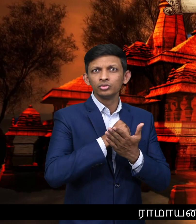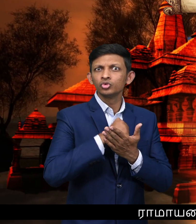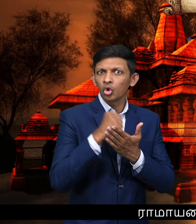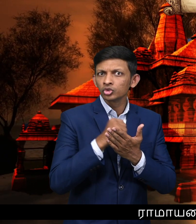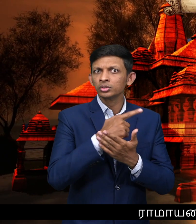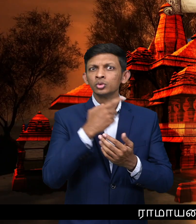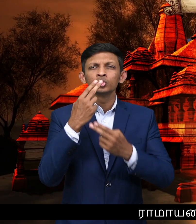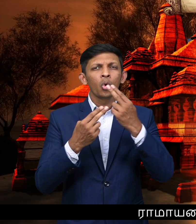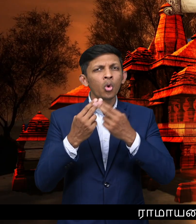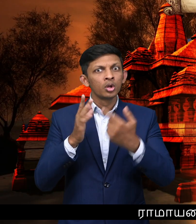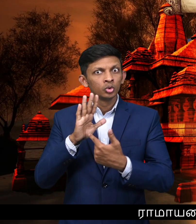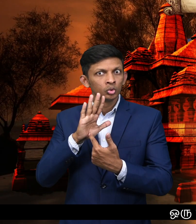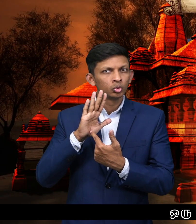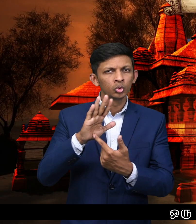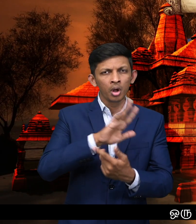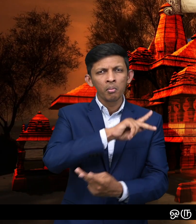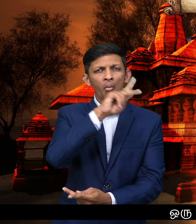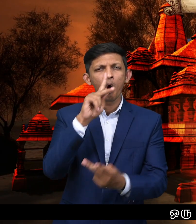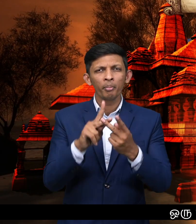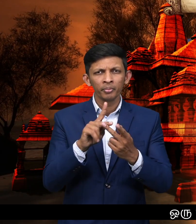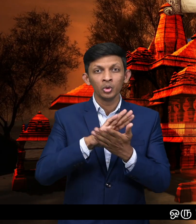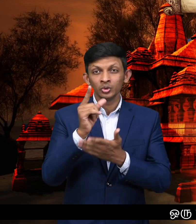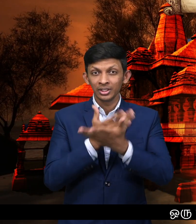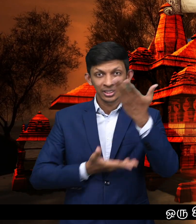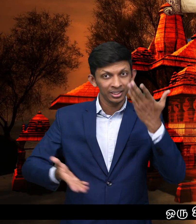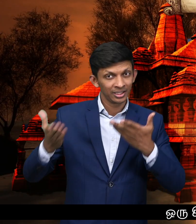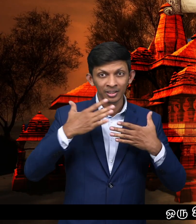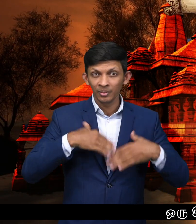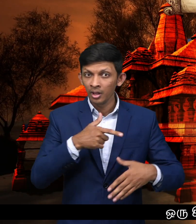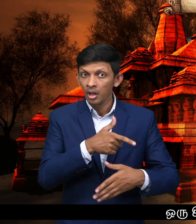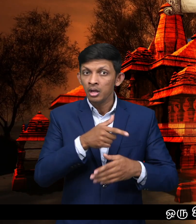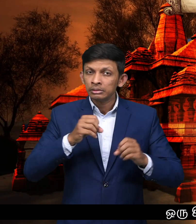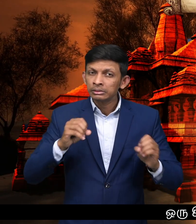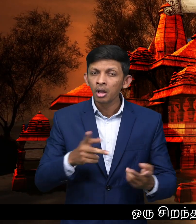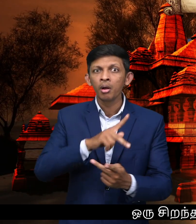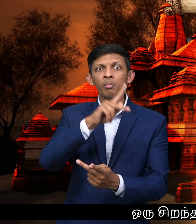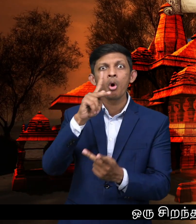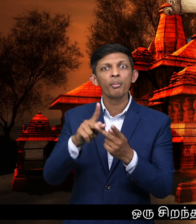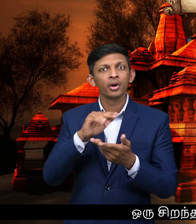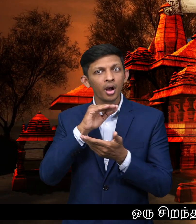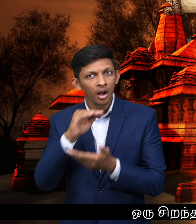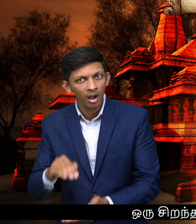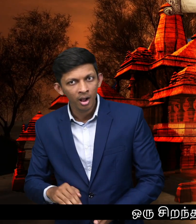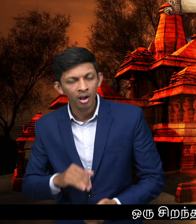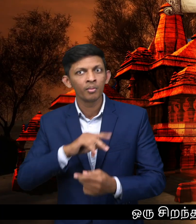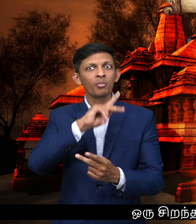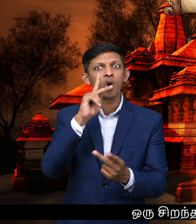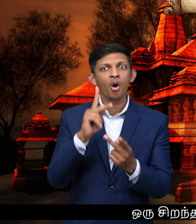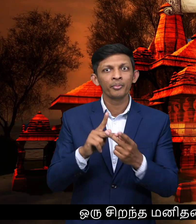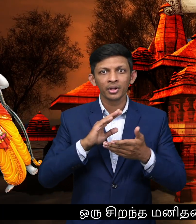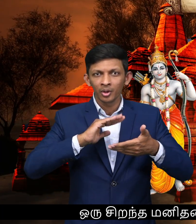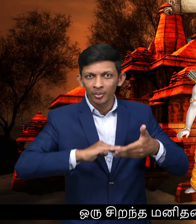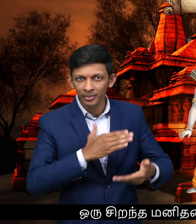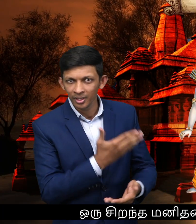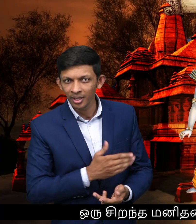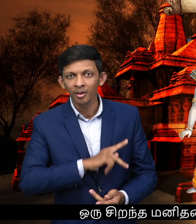ராமாயணம் ஒரு சிறந்த மகன், ஒரு சிறந்த மனைவி, ஒரு சிறந்த சகோதரர், ஒரு சிறந்த ஆட்சியாளர் போன்ற